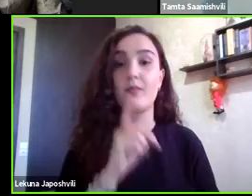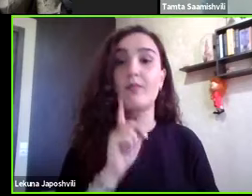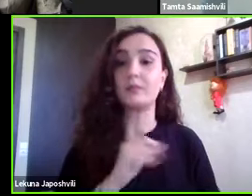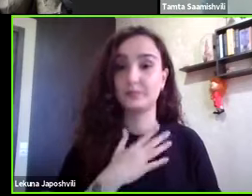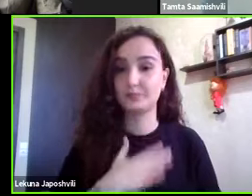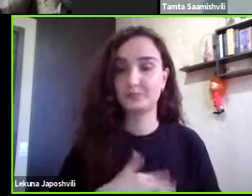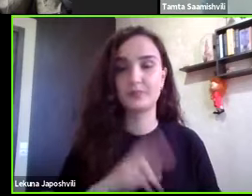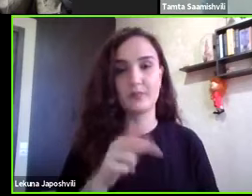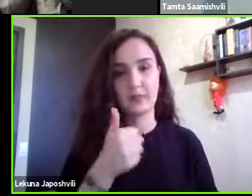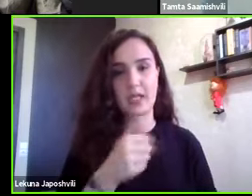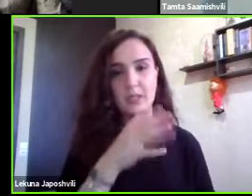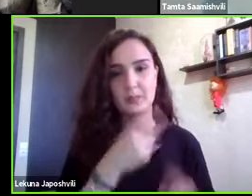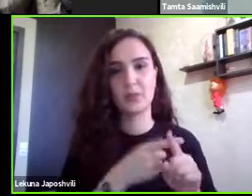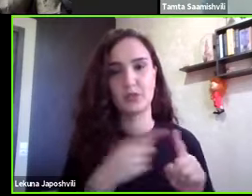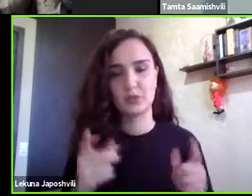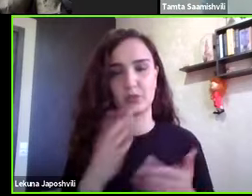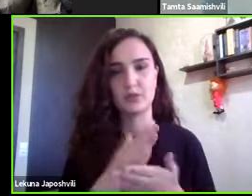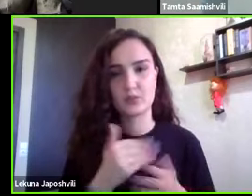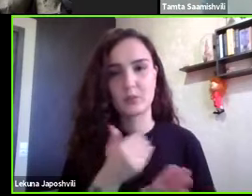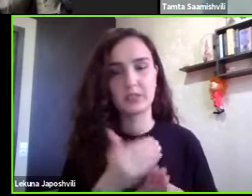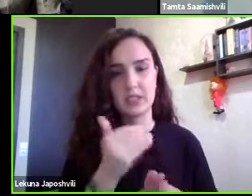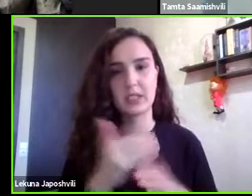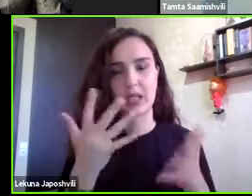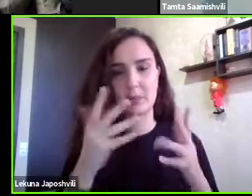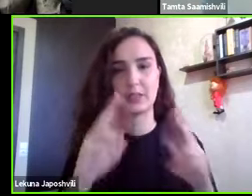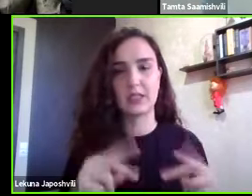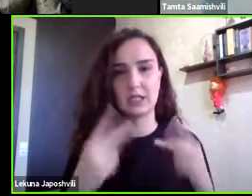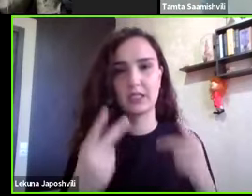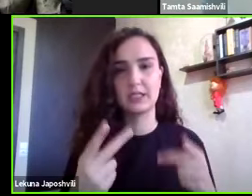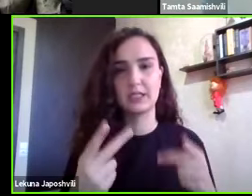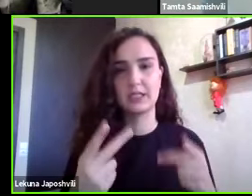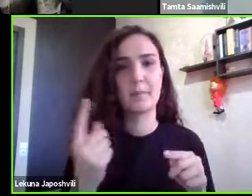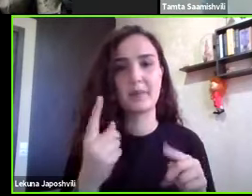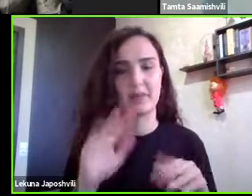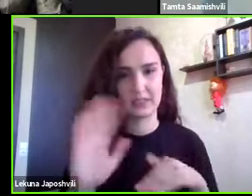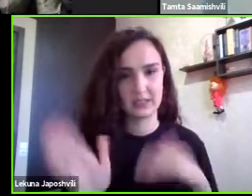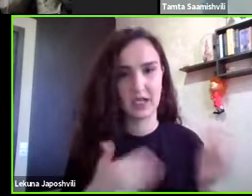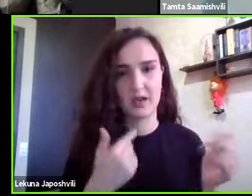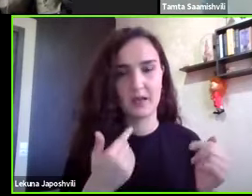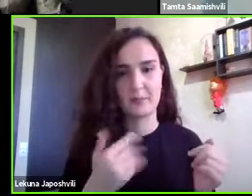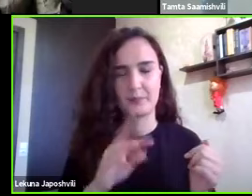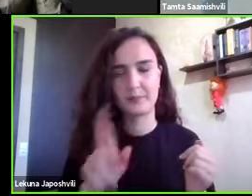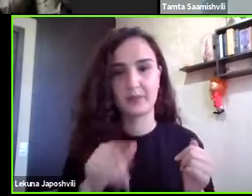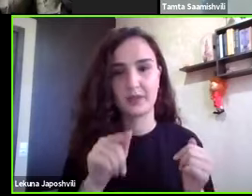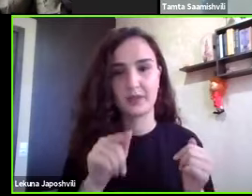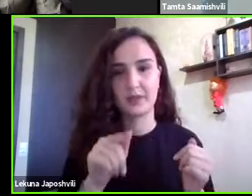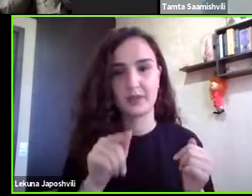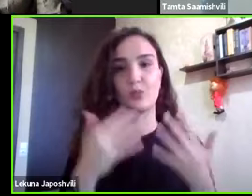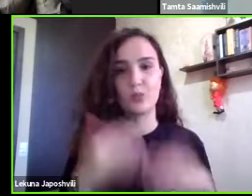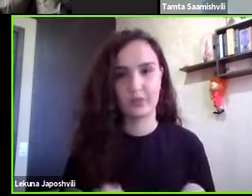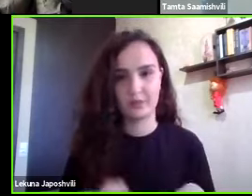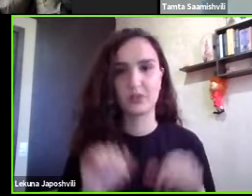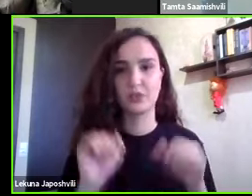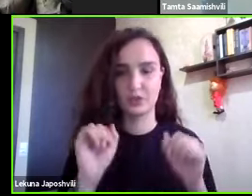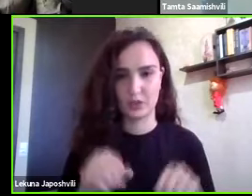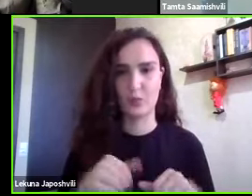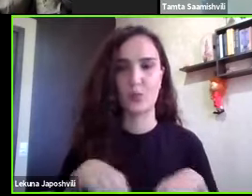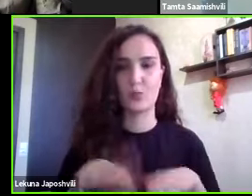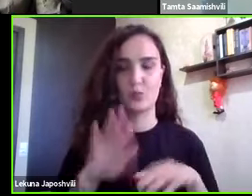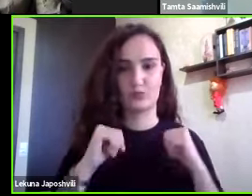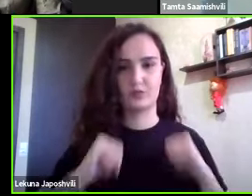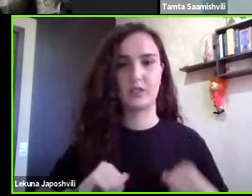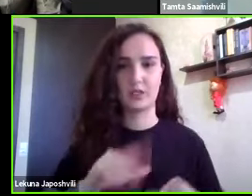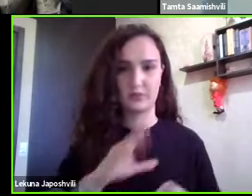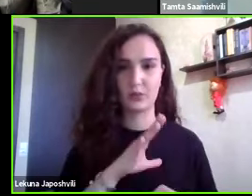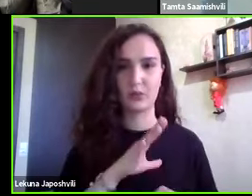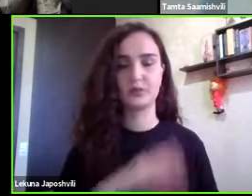კარგი პერიოდი დაგვირგაროთ, ნელ-ნელა ალბათ გადადის ეს პირველი ტალღა და უკვე შეიძლება უფრო მშვიდად ვიყოთ,